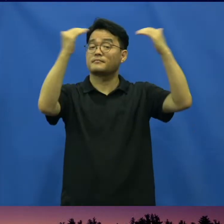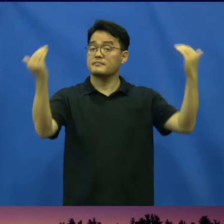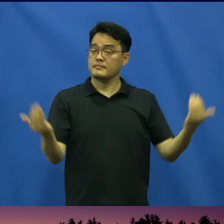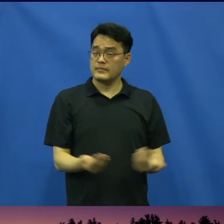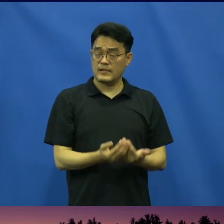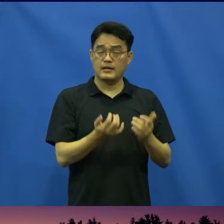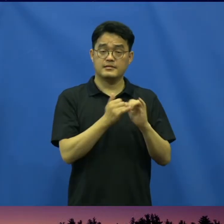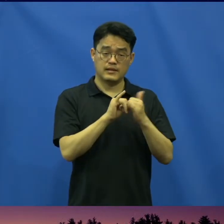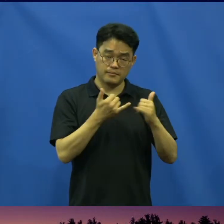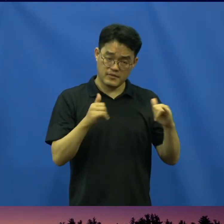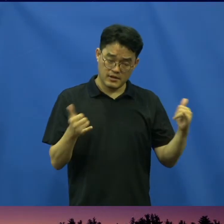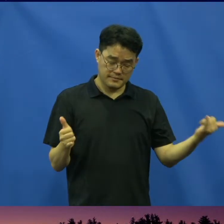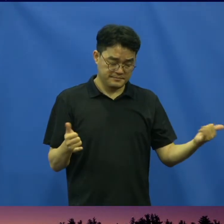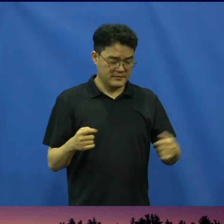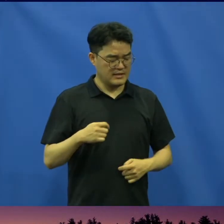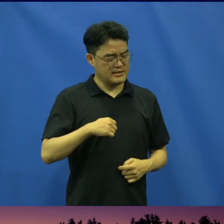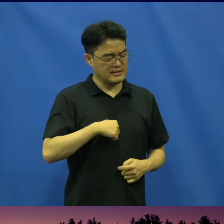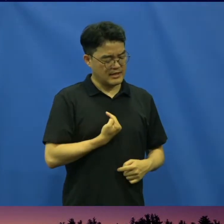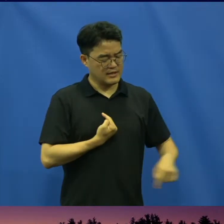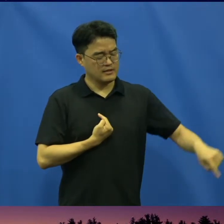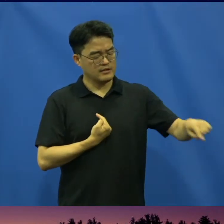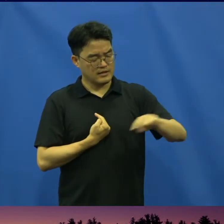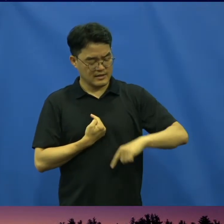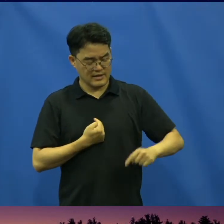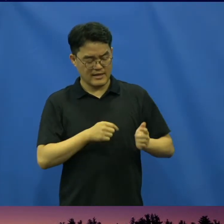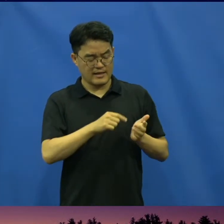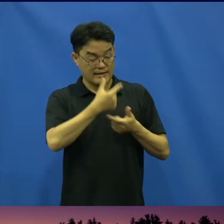철을 아는 거죠. 철든 사람.